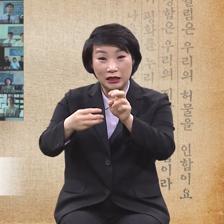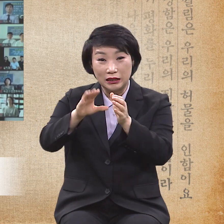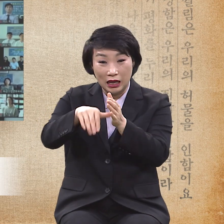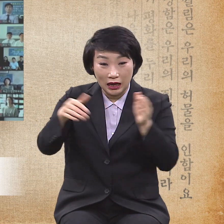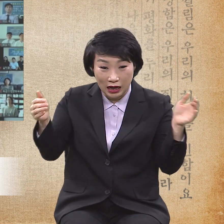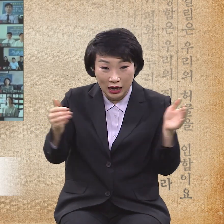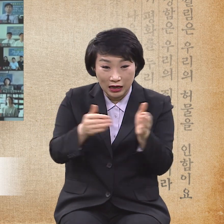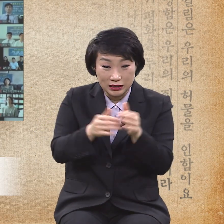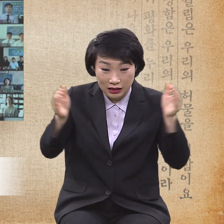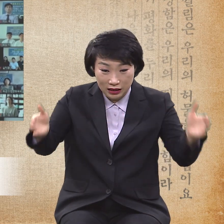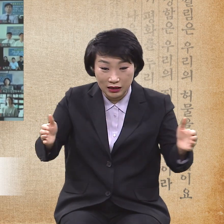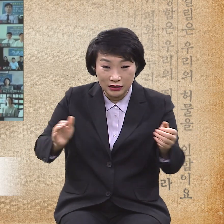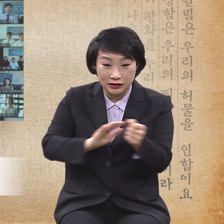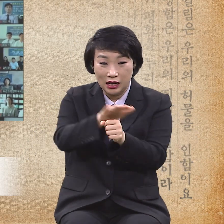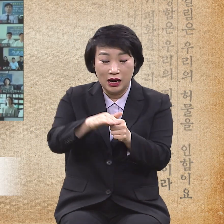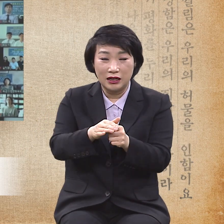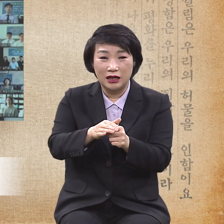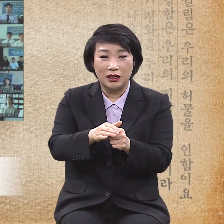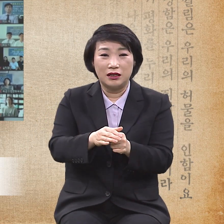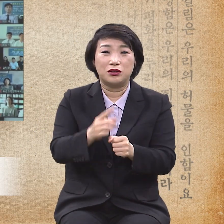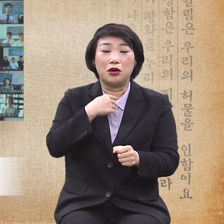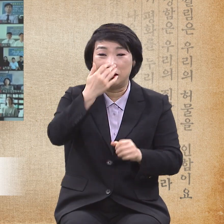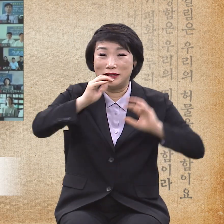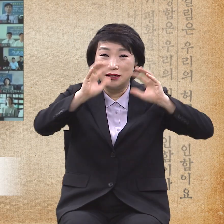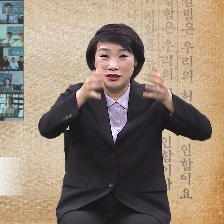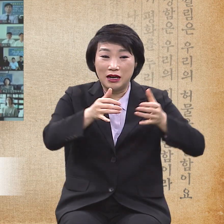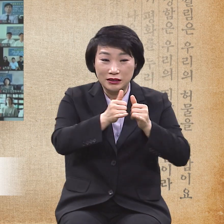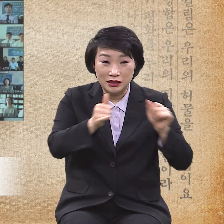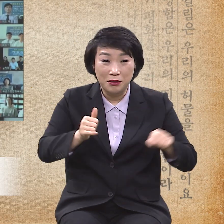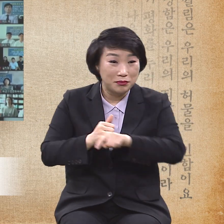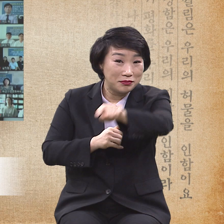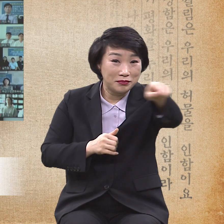그토록 사랑했던 이스라엘 백성들이